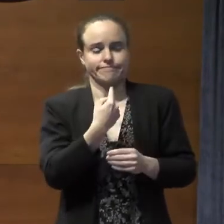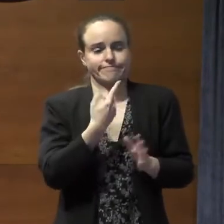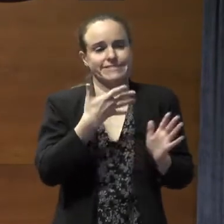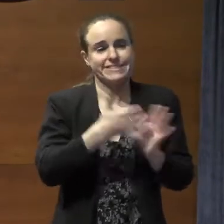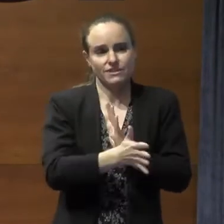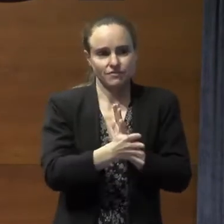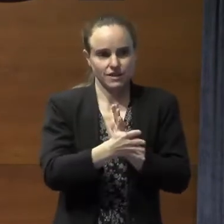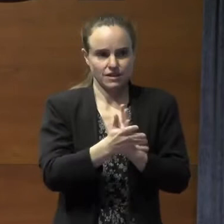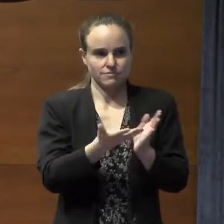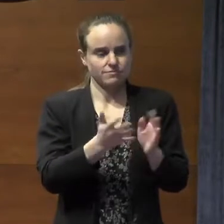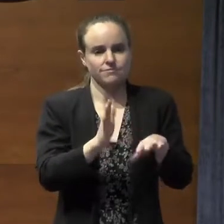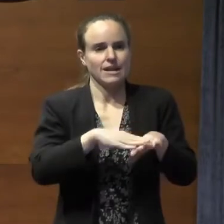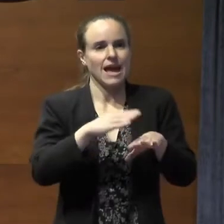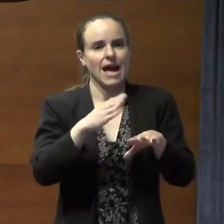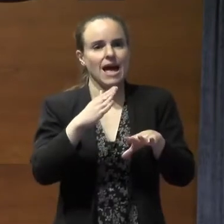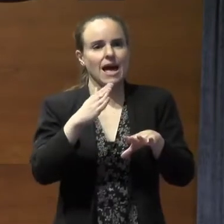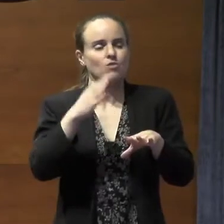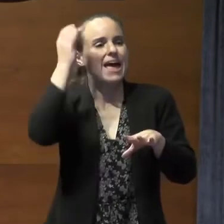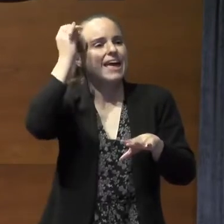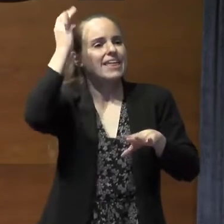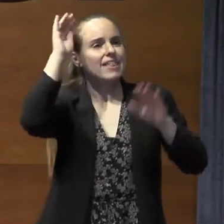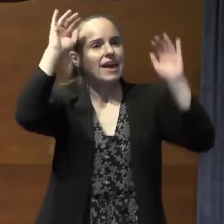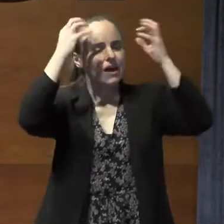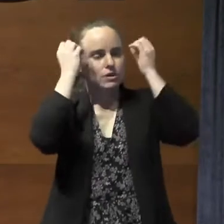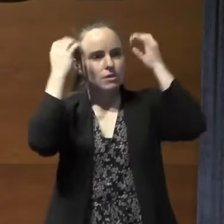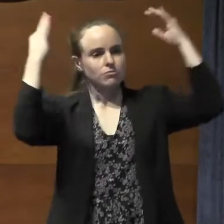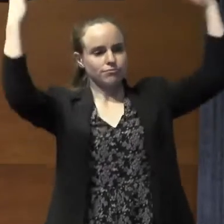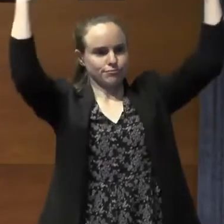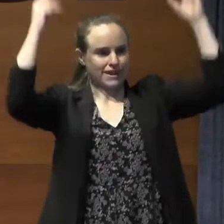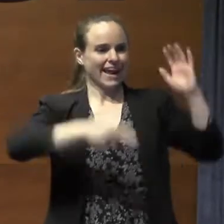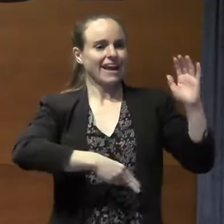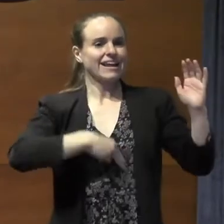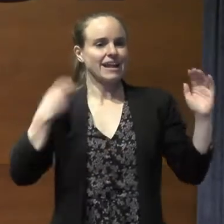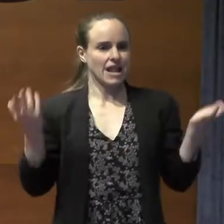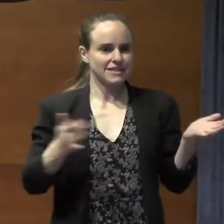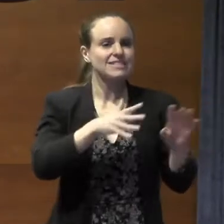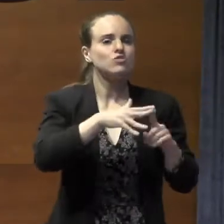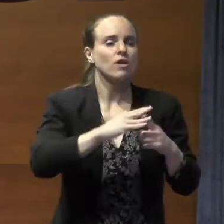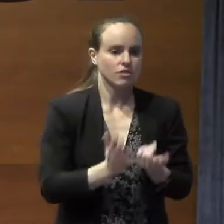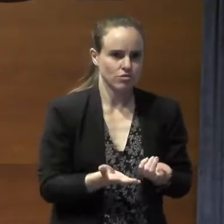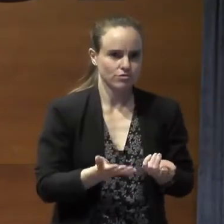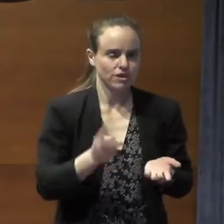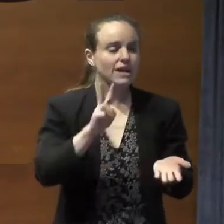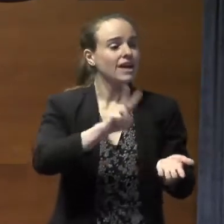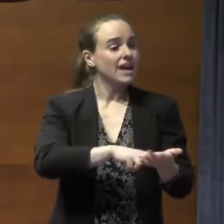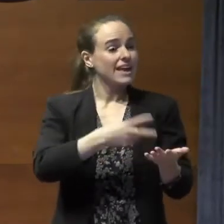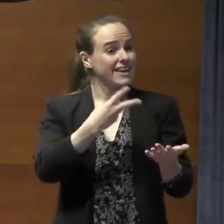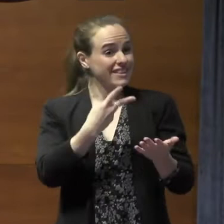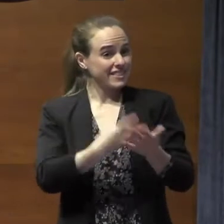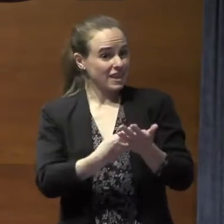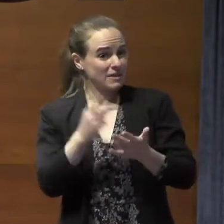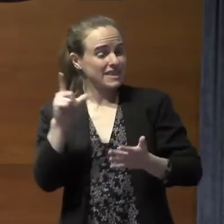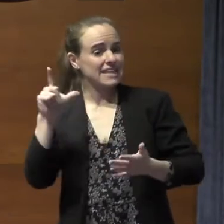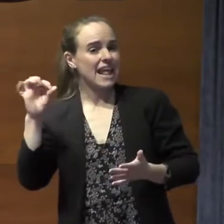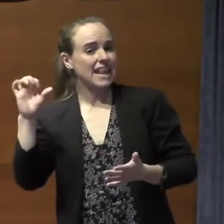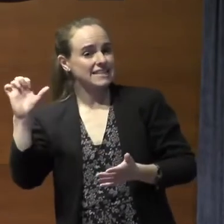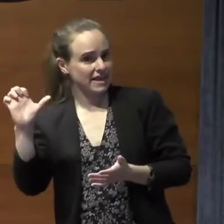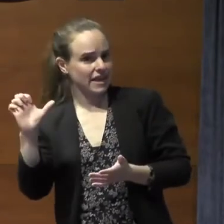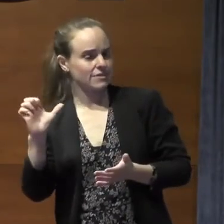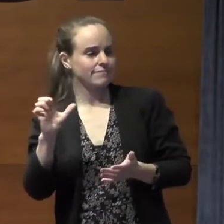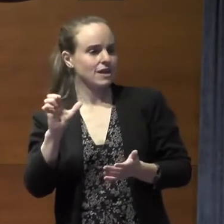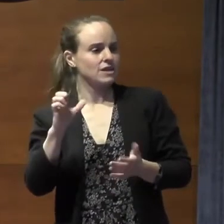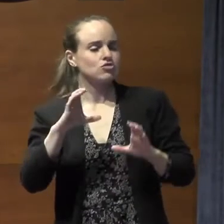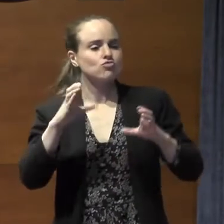para hacernos una idea general, podemos decir que las y los SILSES constituyen